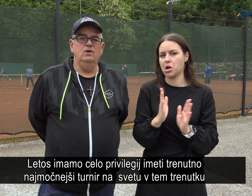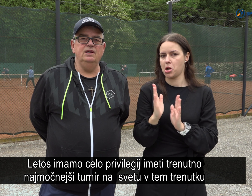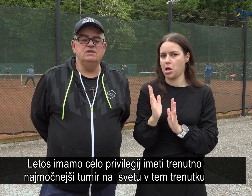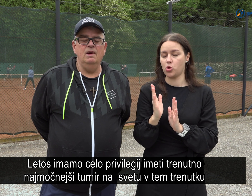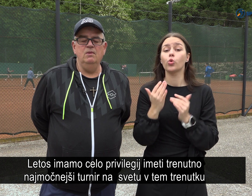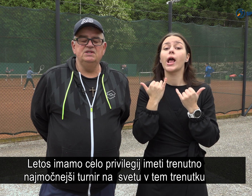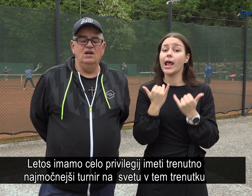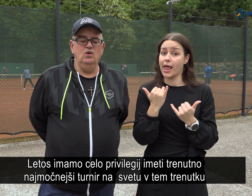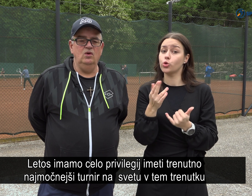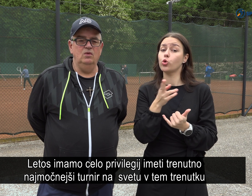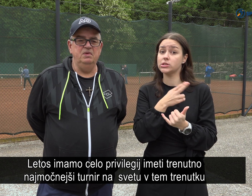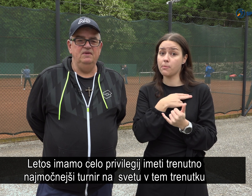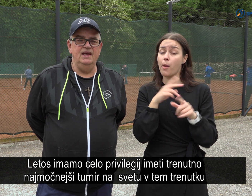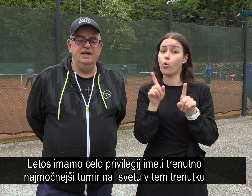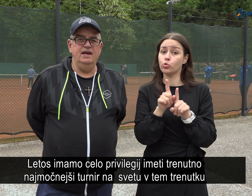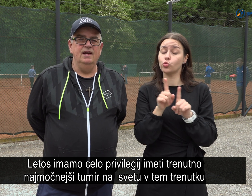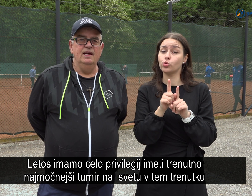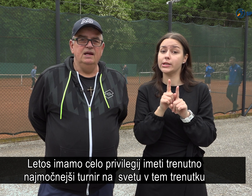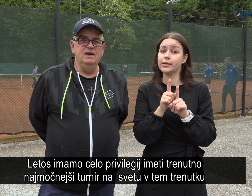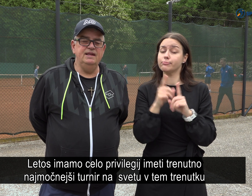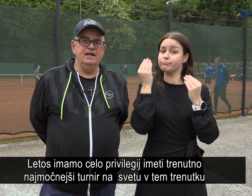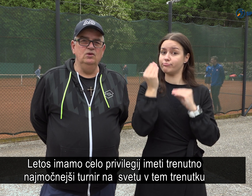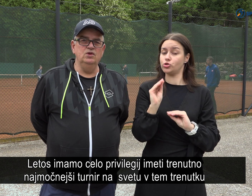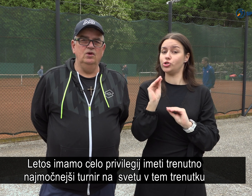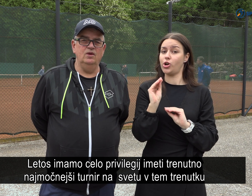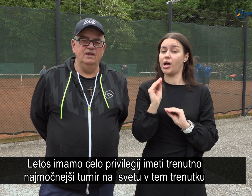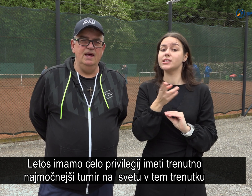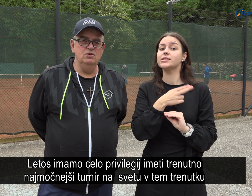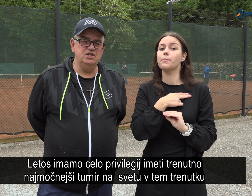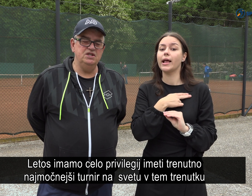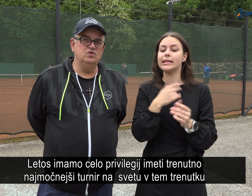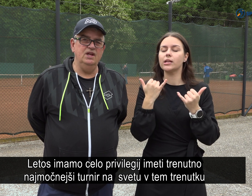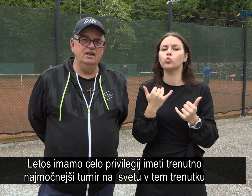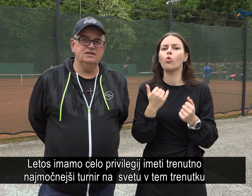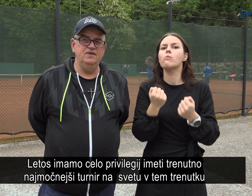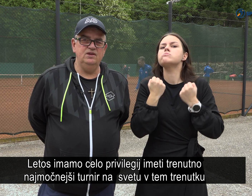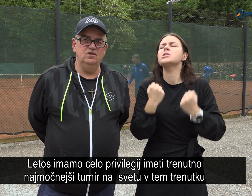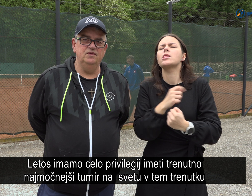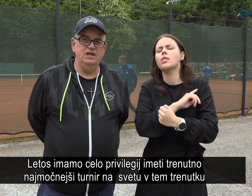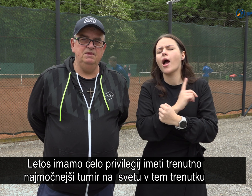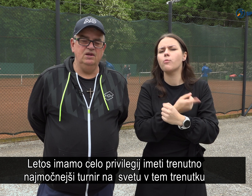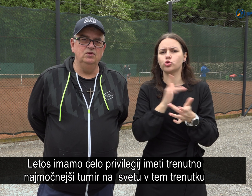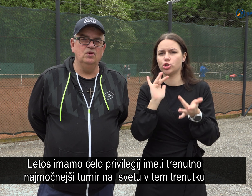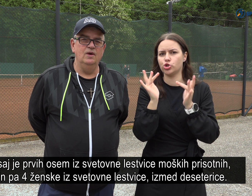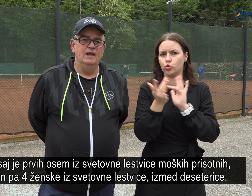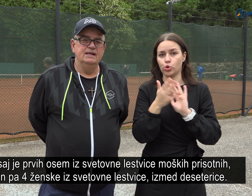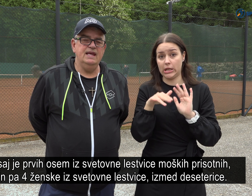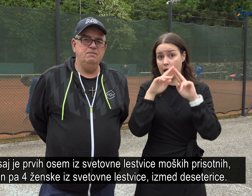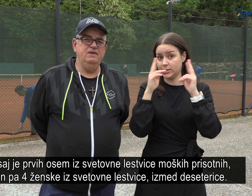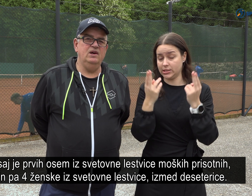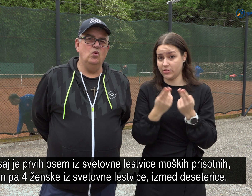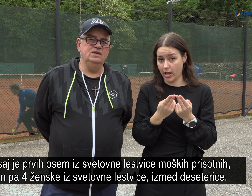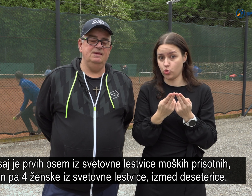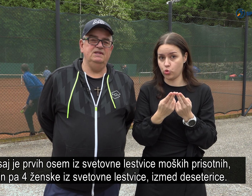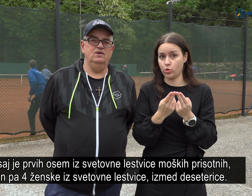Letos imamo celo privilegij imeti trenutno najmočnejši turnir na svetu v tem trenutku, saj